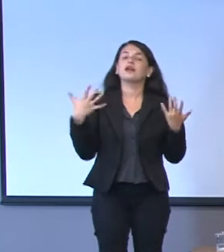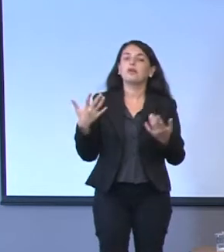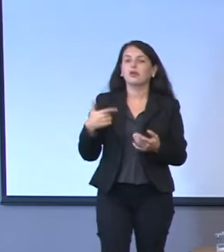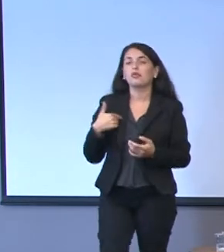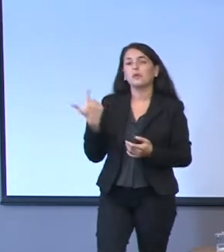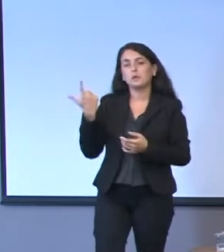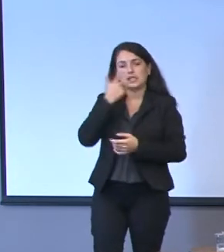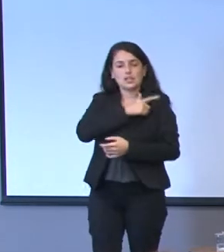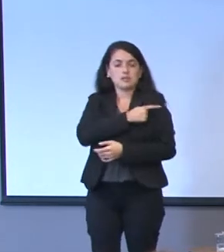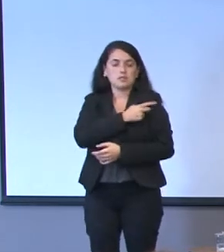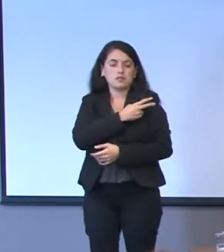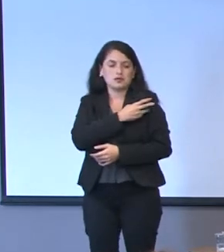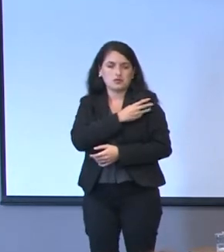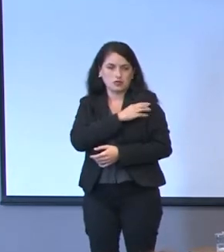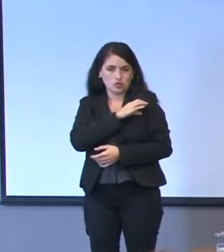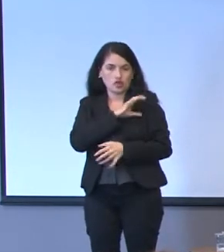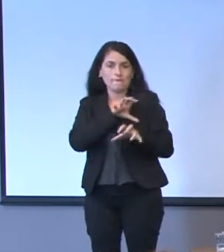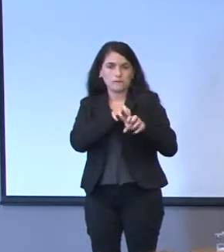o ensino médio,